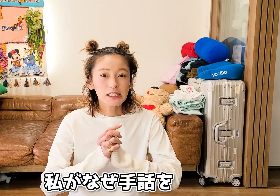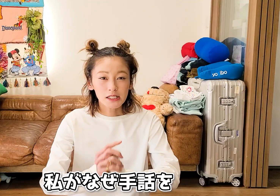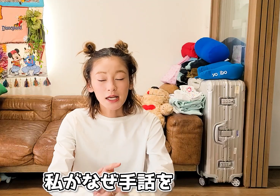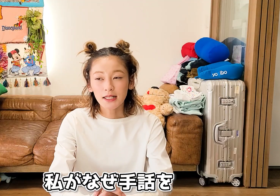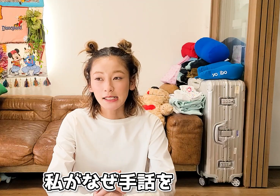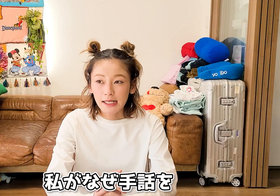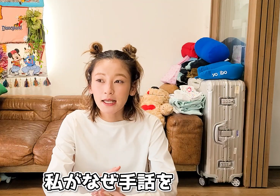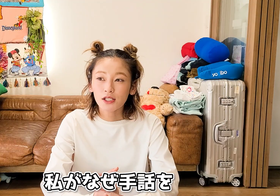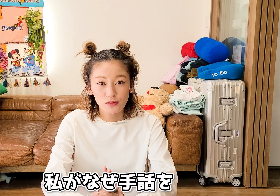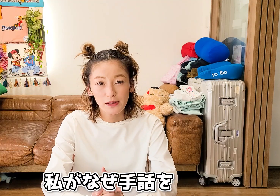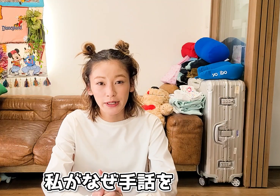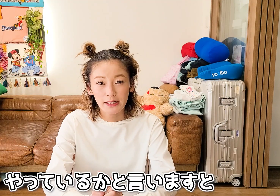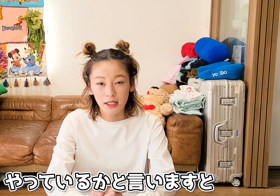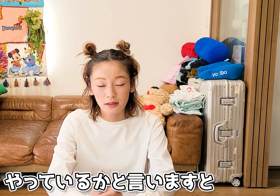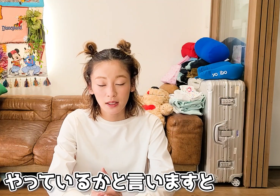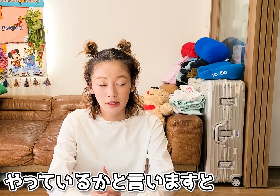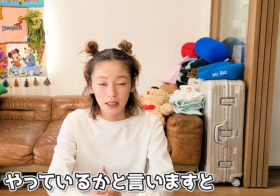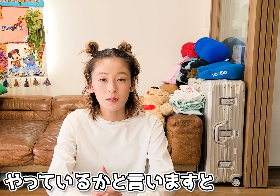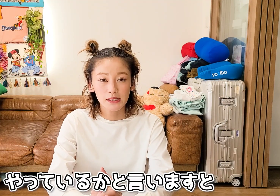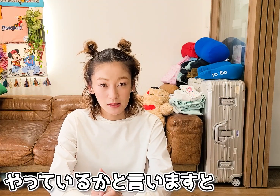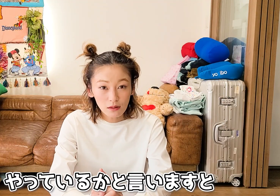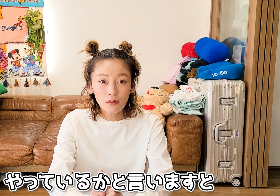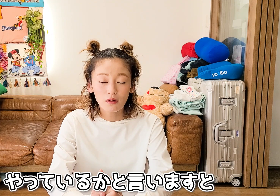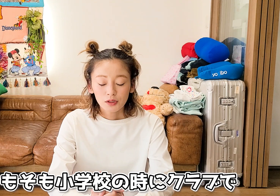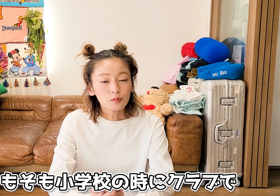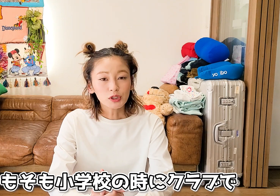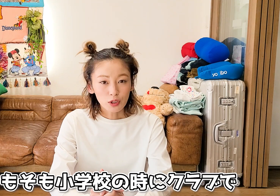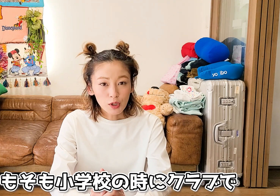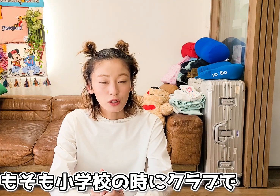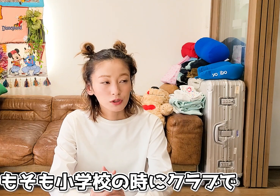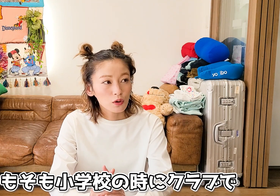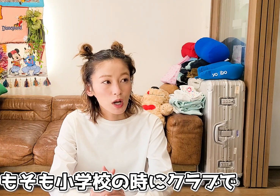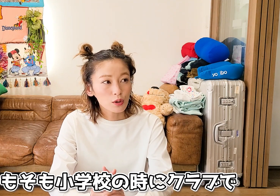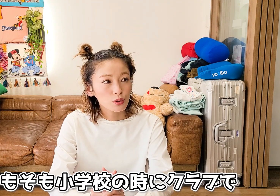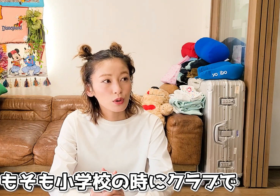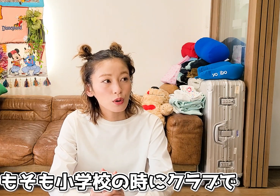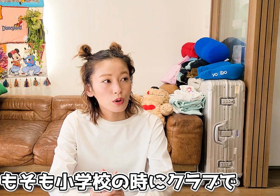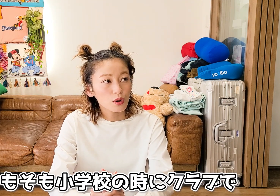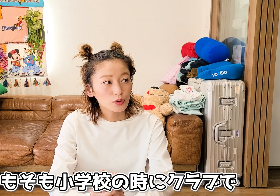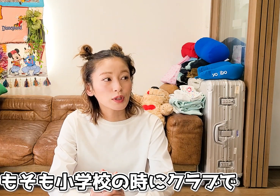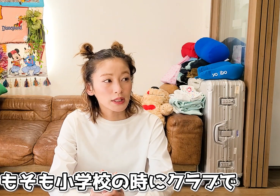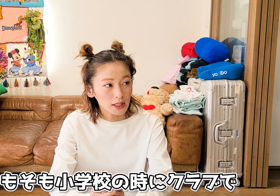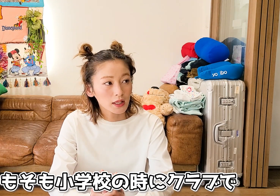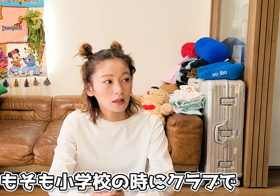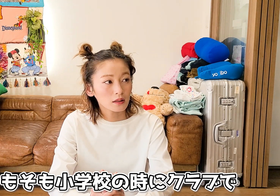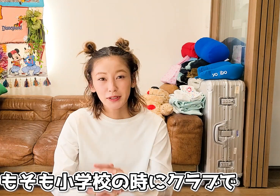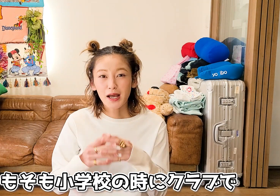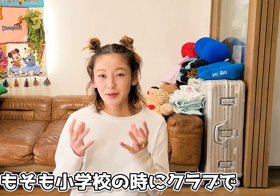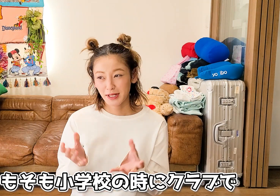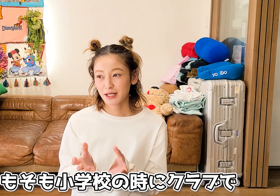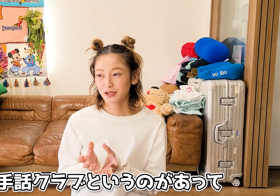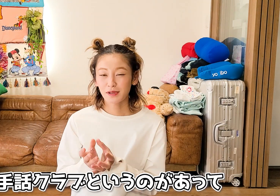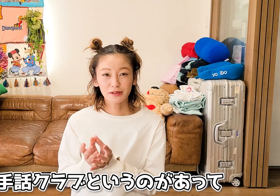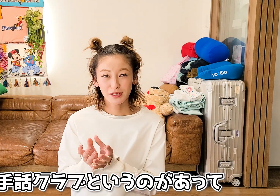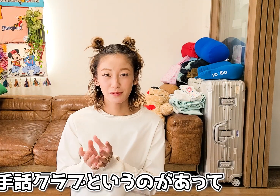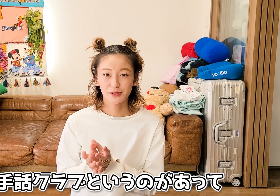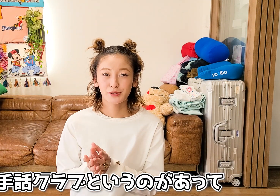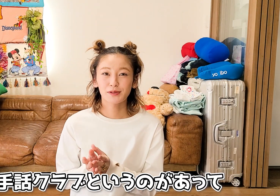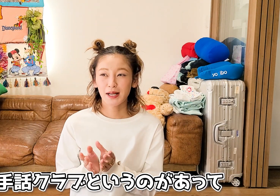私がなぜ手話をやっているかって言いますと、そもそも小学校の時にクラブで手話クラブっていうのがあって